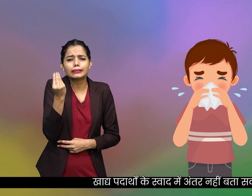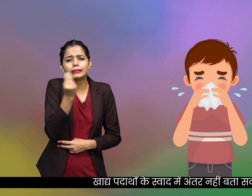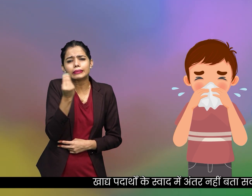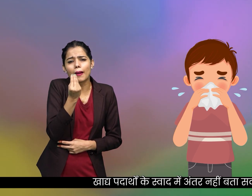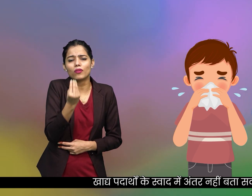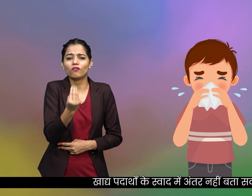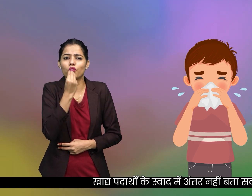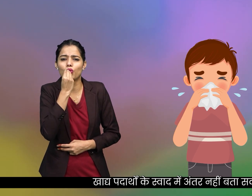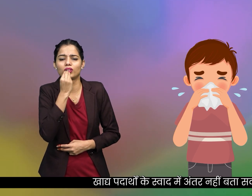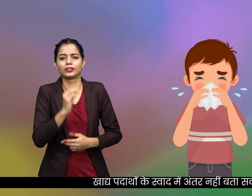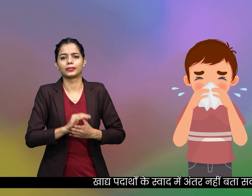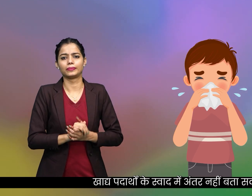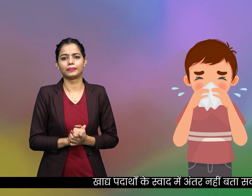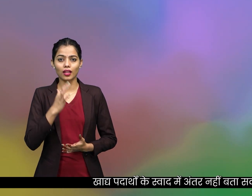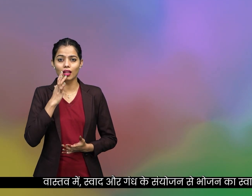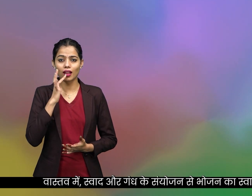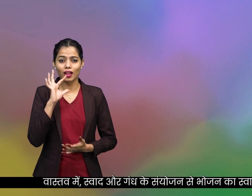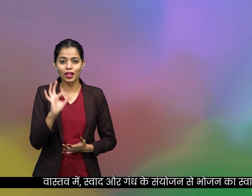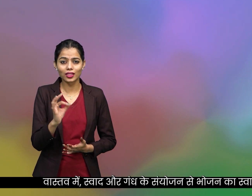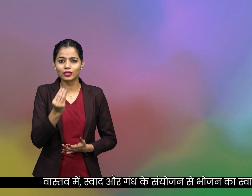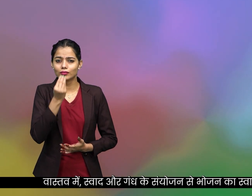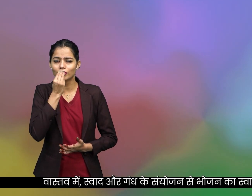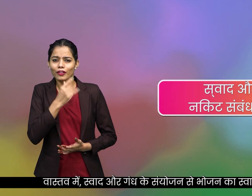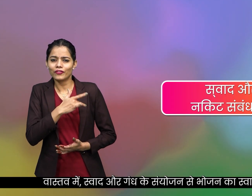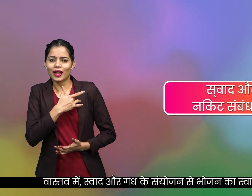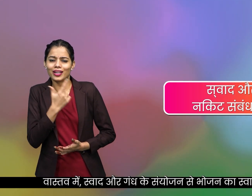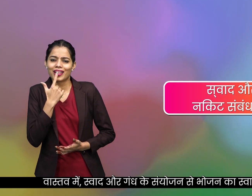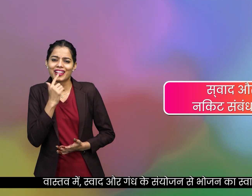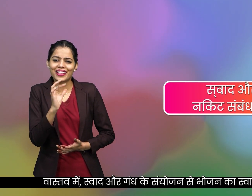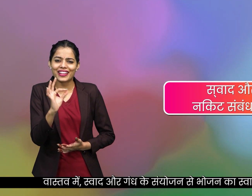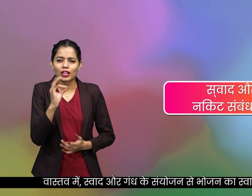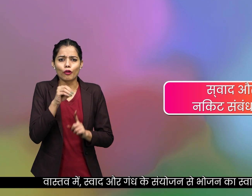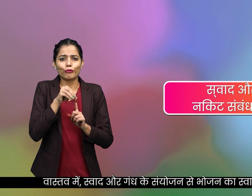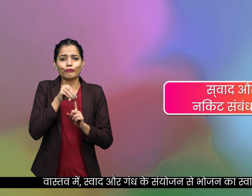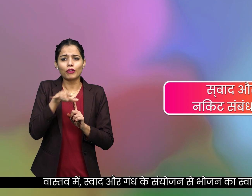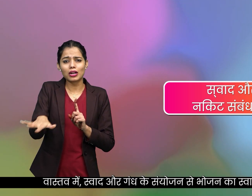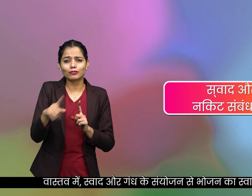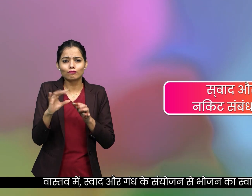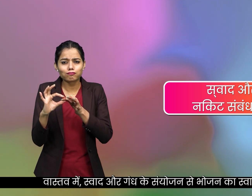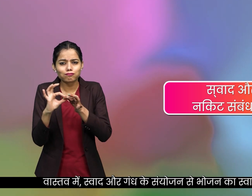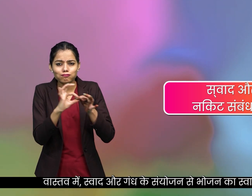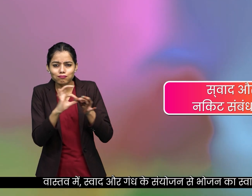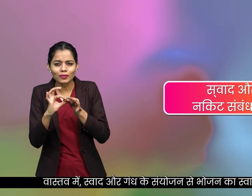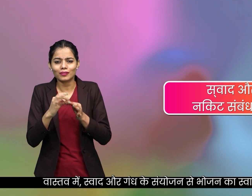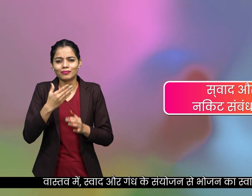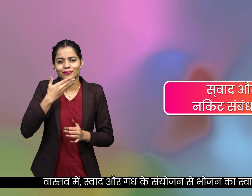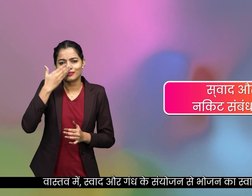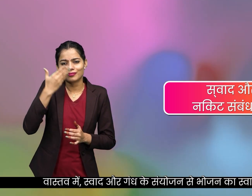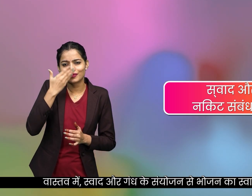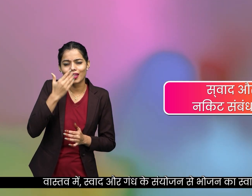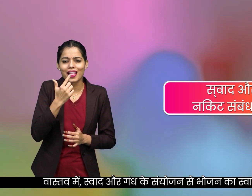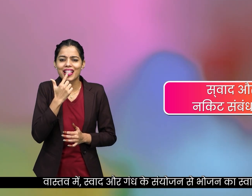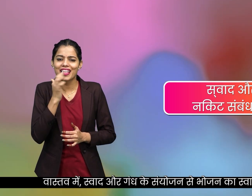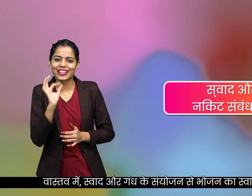में अंतर नहीं बता सकते हैं। वास्तव में स्वाद और गंध के संयोजन से भोजन